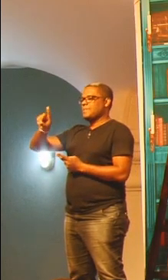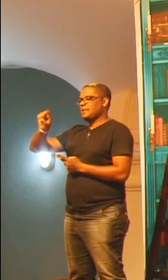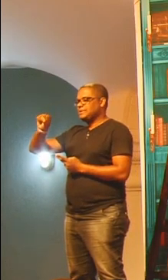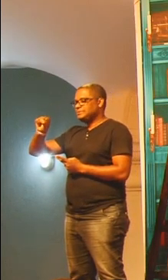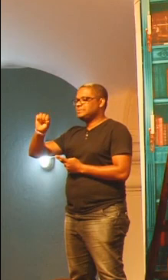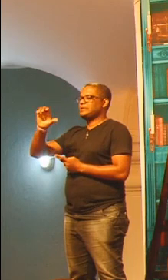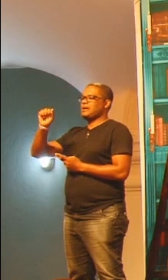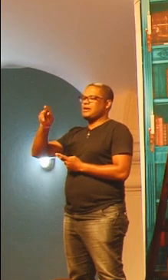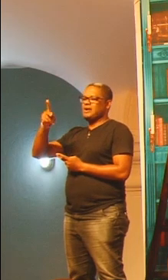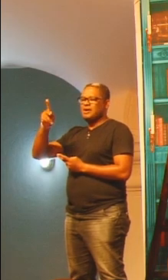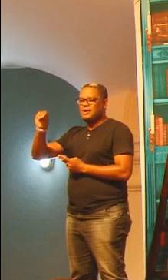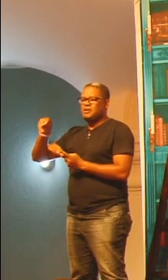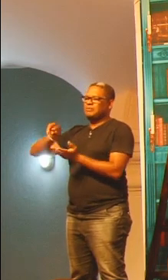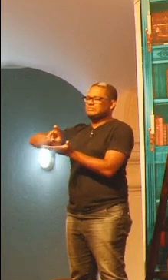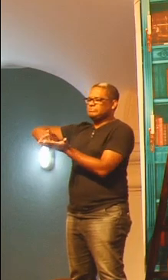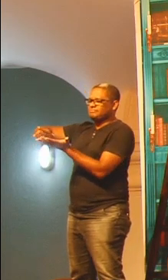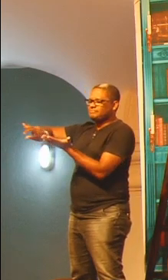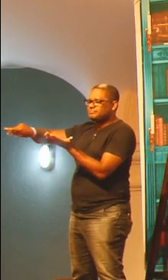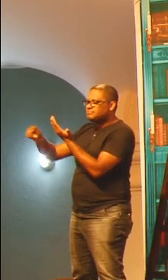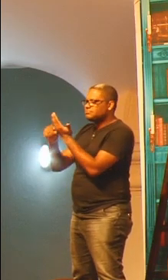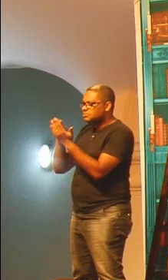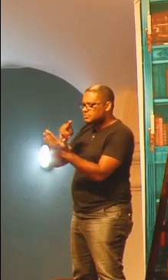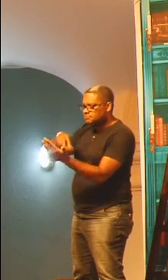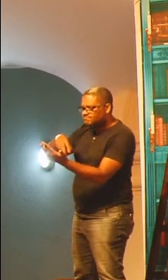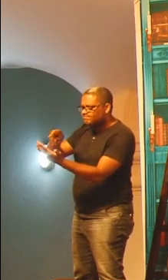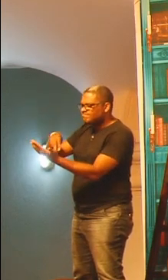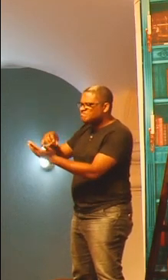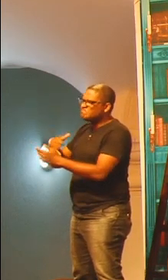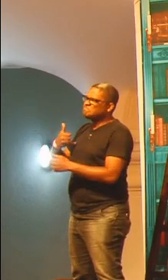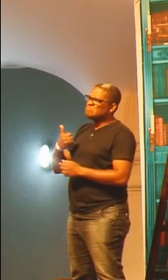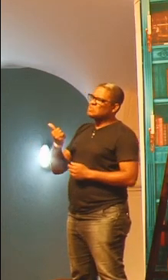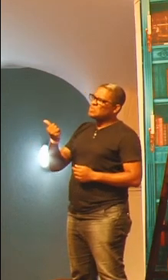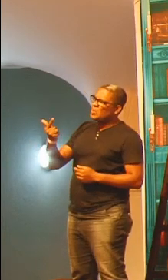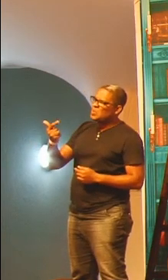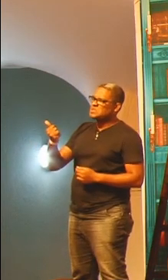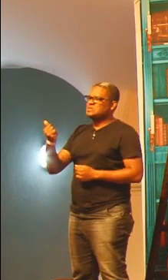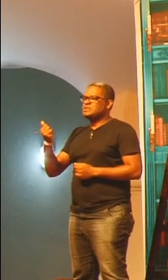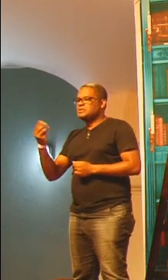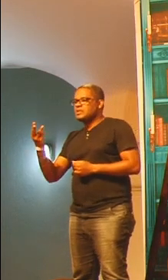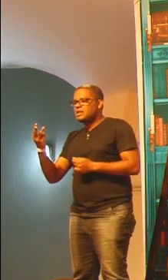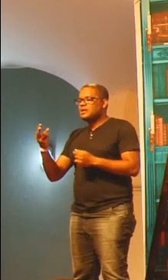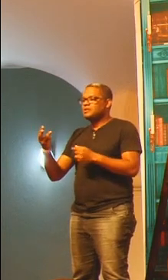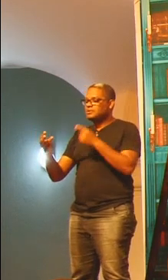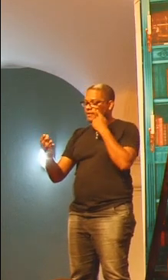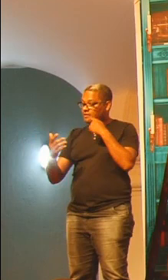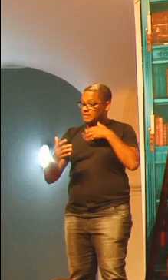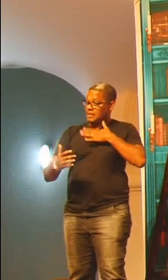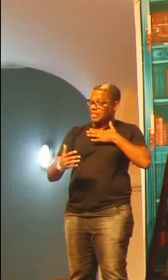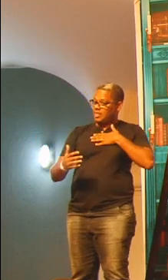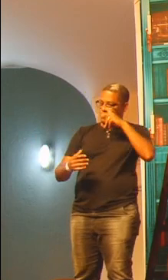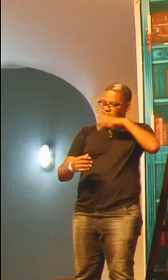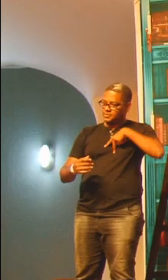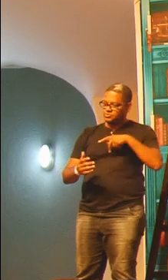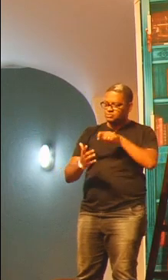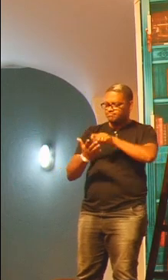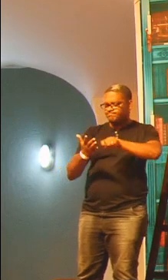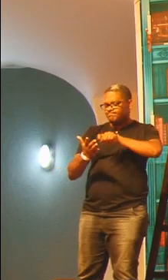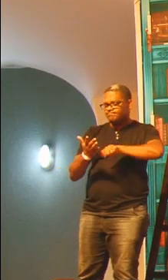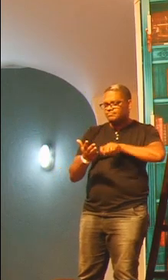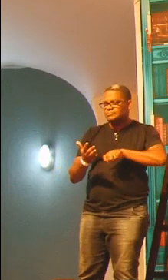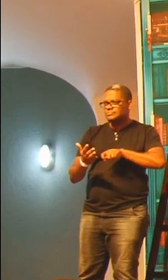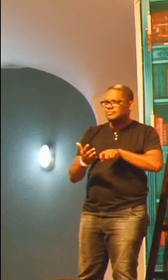Eu li aquilo com uns 12, 13 anos e eu comecei a rabiscar minhas crônicas, mas eu também quis ser